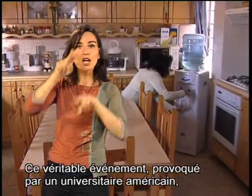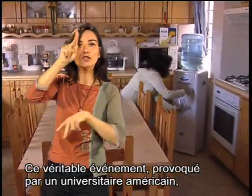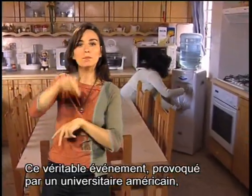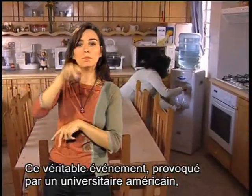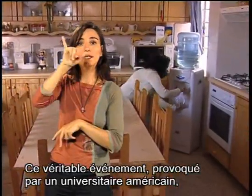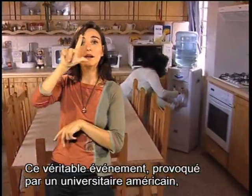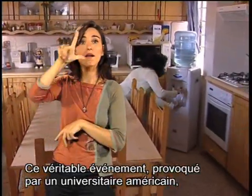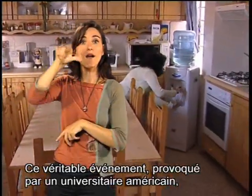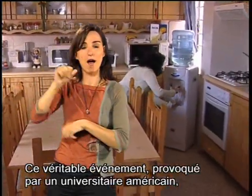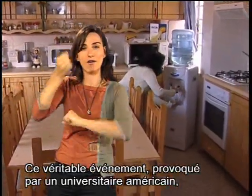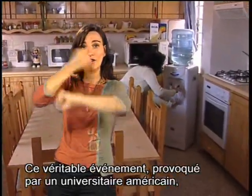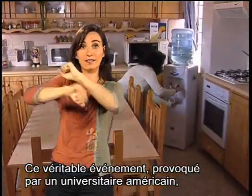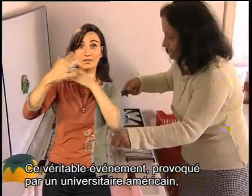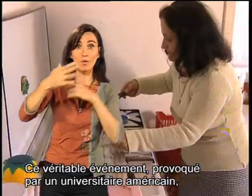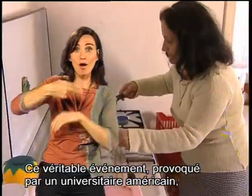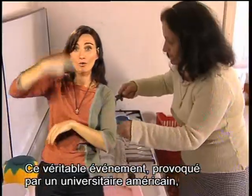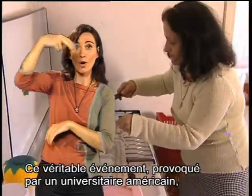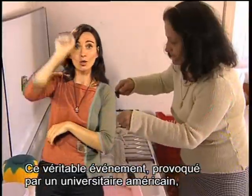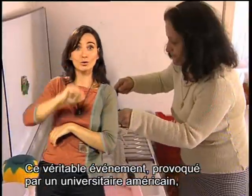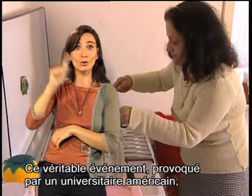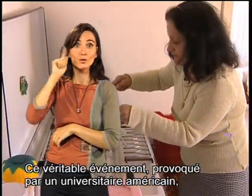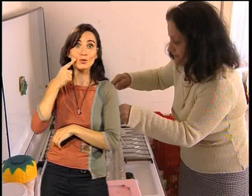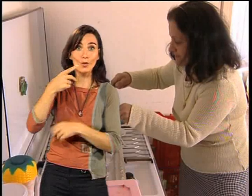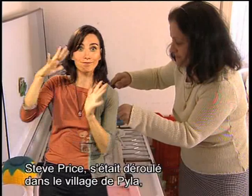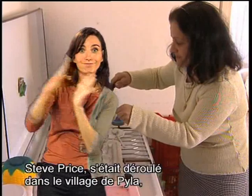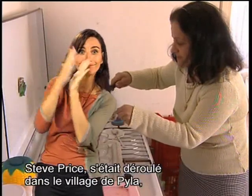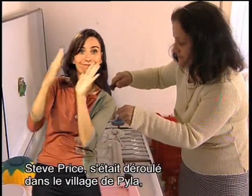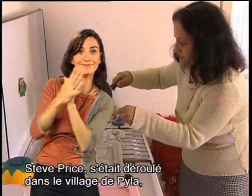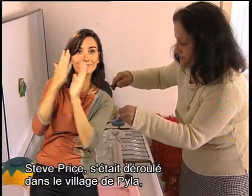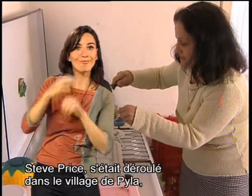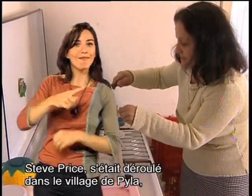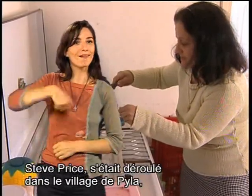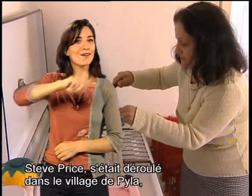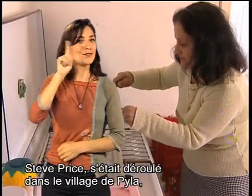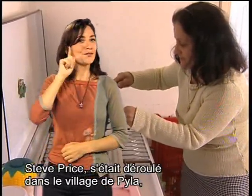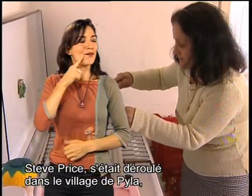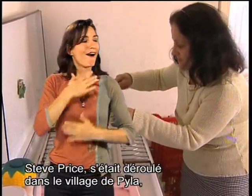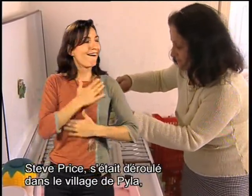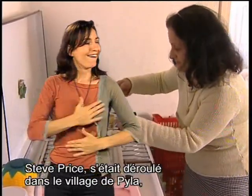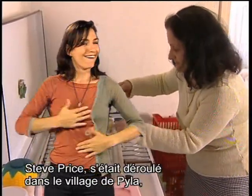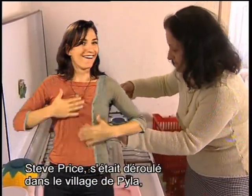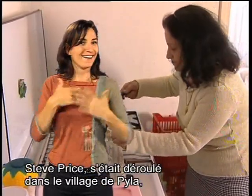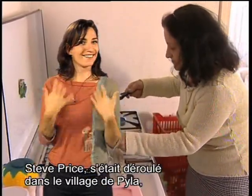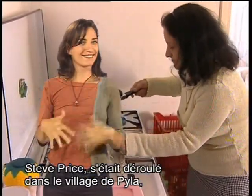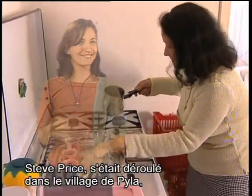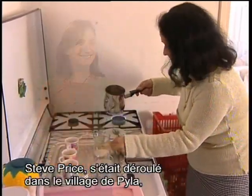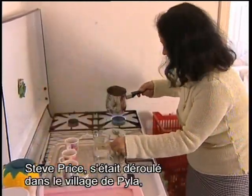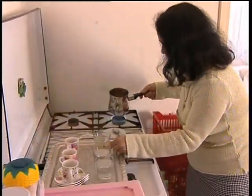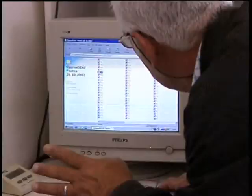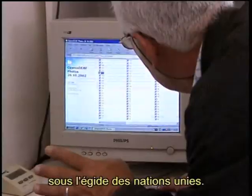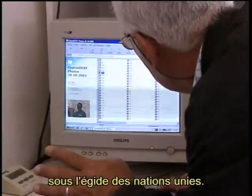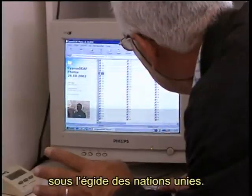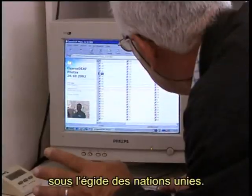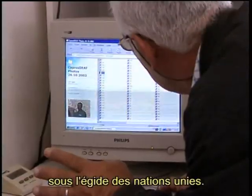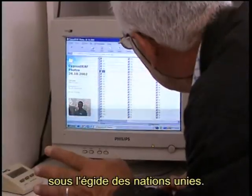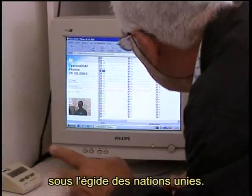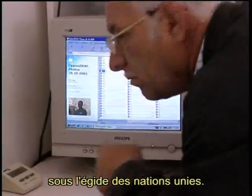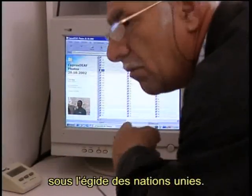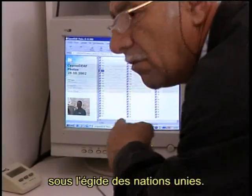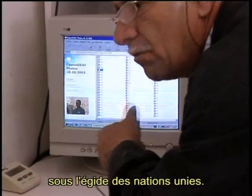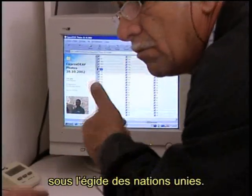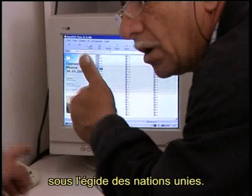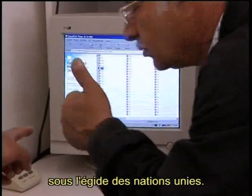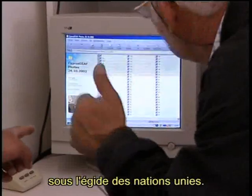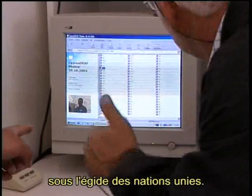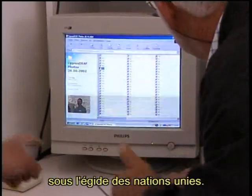événement, provoqué par un universitaire américain entendant, Steve Price, s'était déroulé dans le village de Pila, sous l'égide des